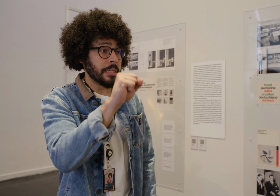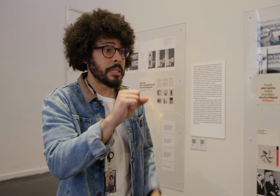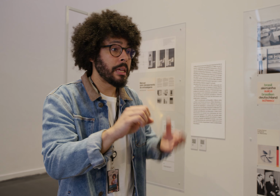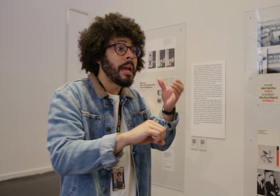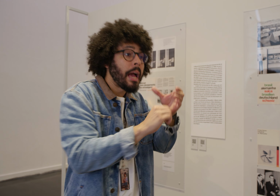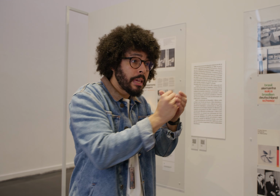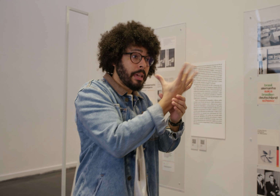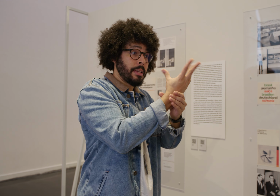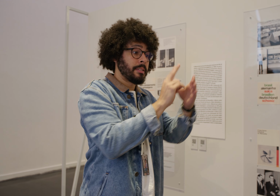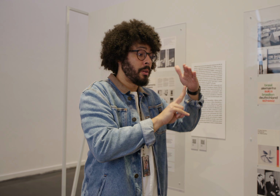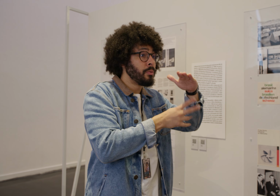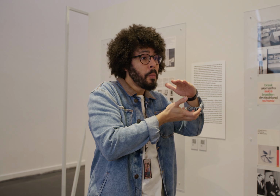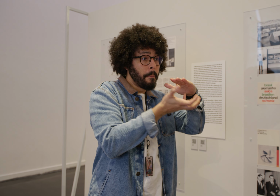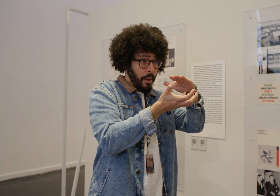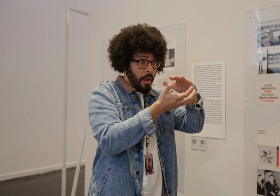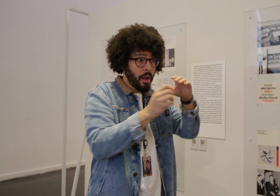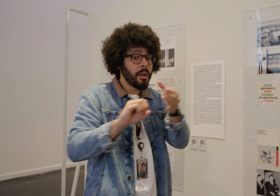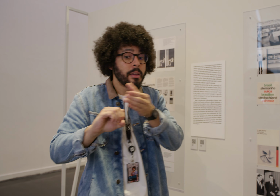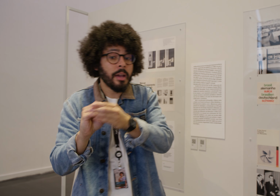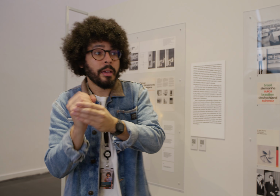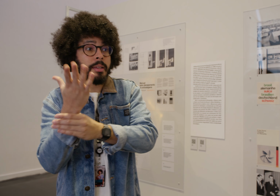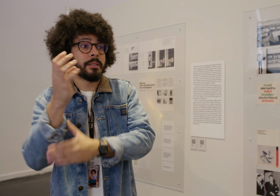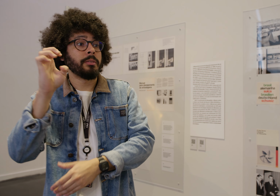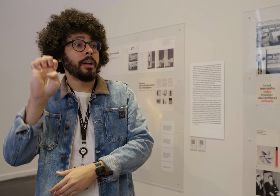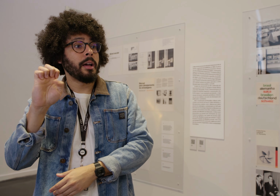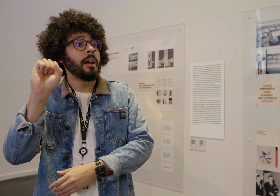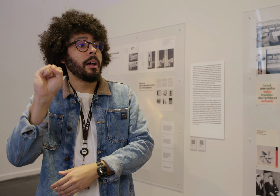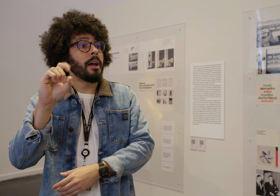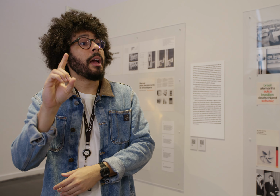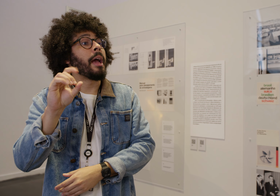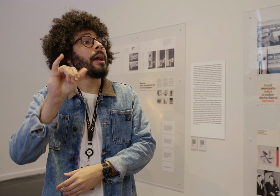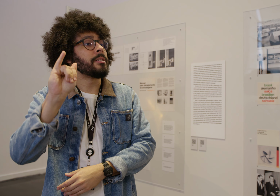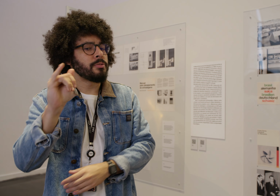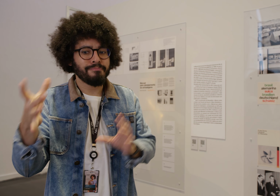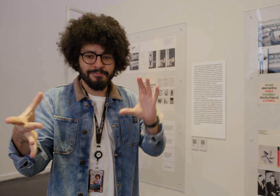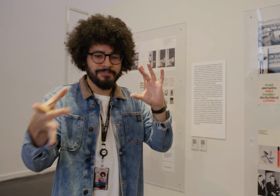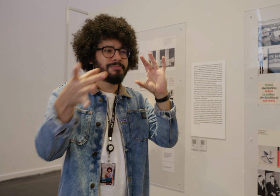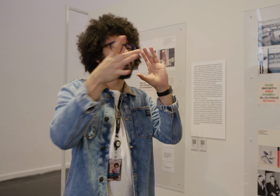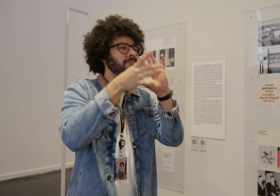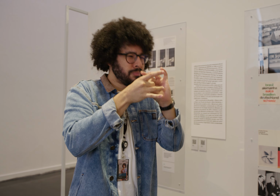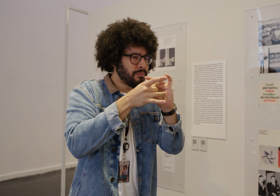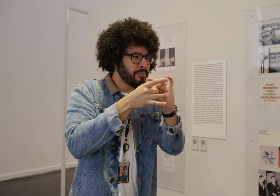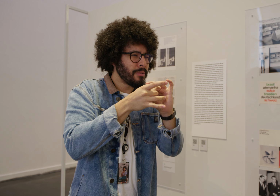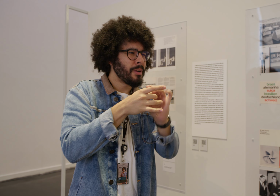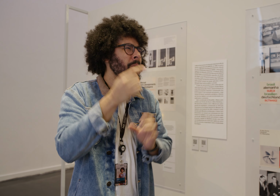Sim, a fundação do MAM e da ERJ são intimamente ligadas. O pensamento modernista deseja unir a produção artística à